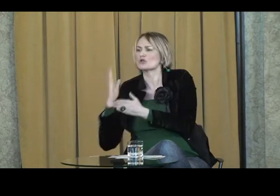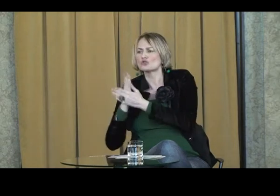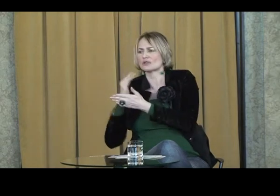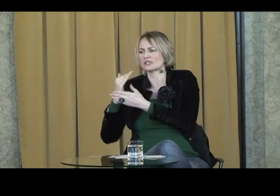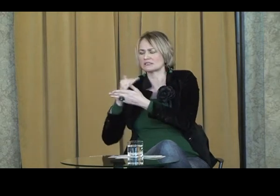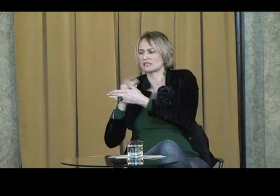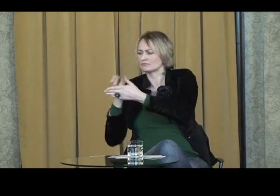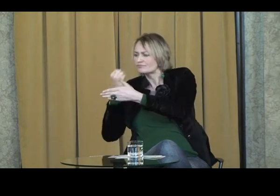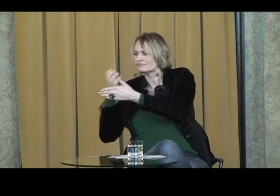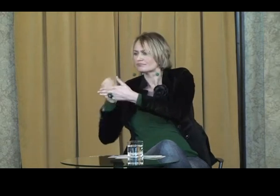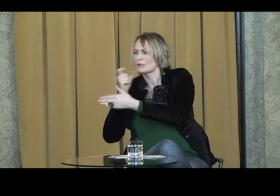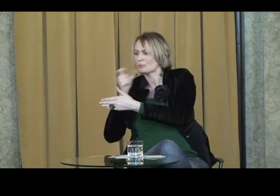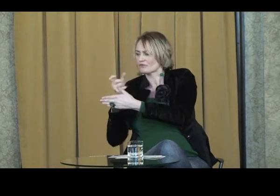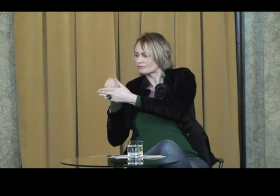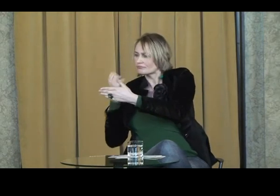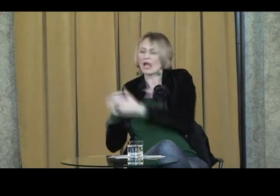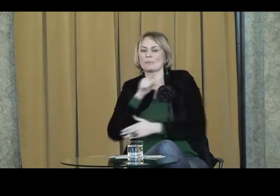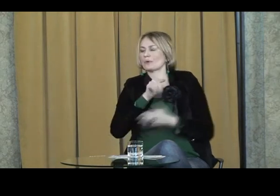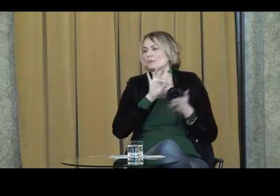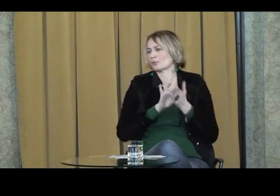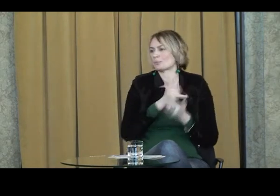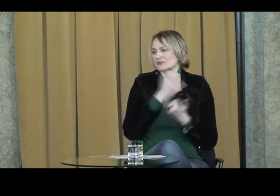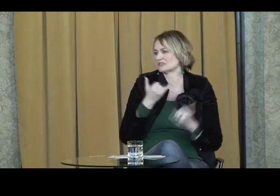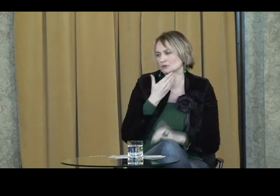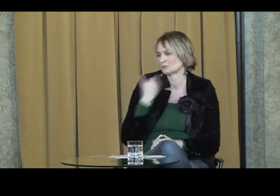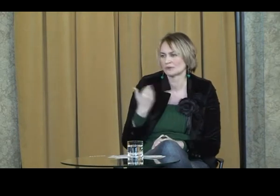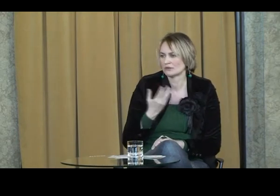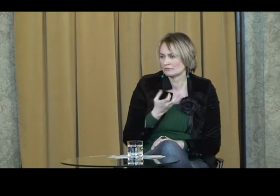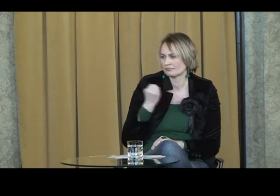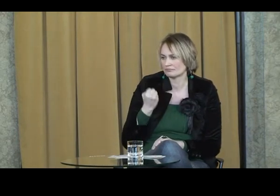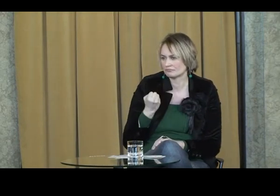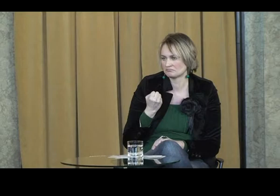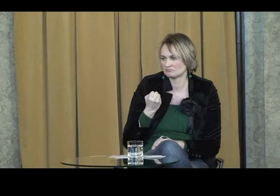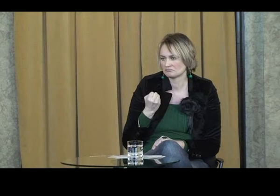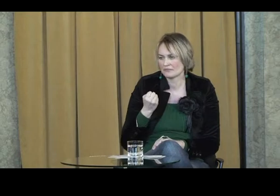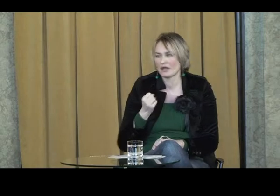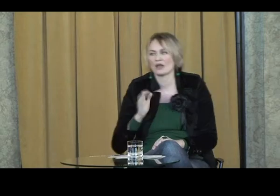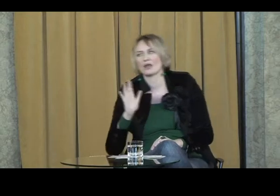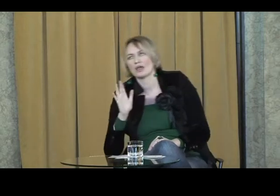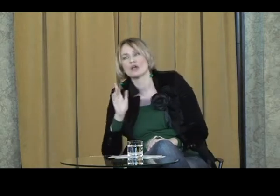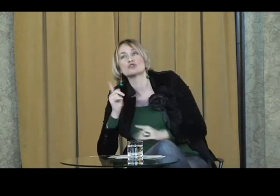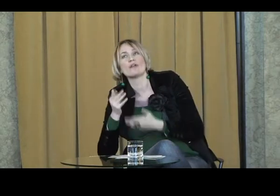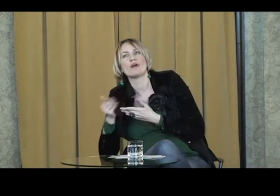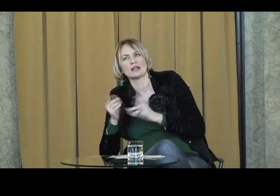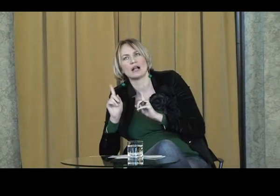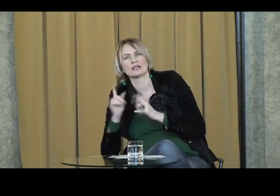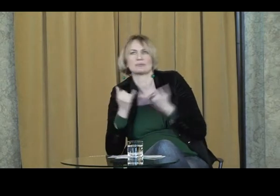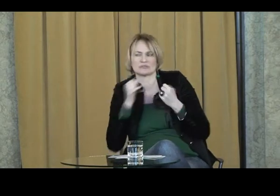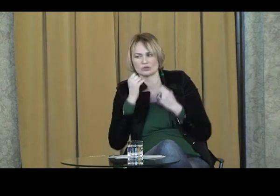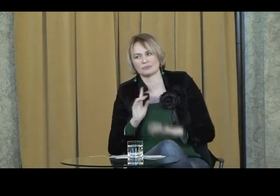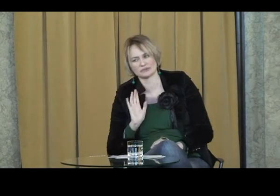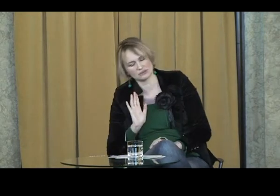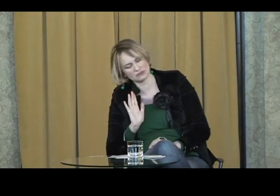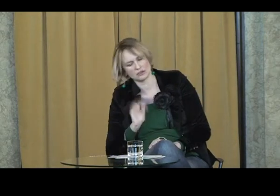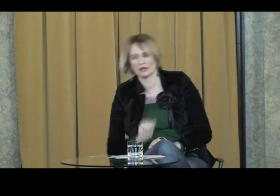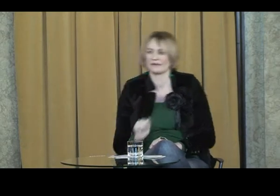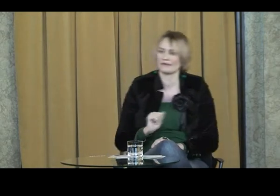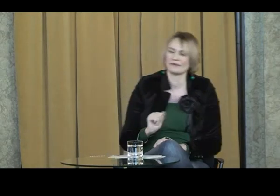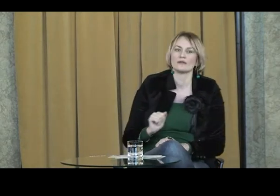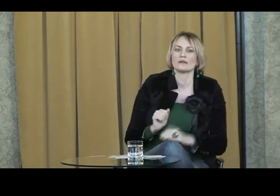2006. Andere Themen sind bereits gesetzlich verändert. Dieser eine Punkt allerdings auch nicht. Sollte verhandelt